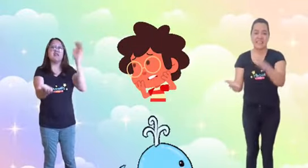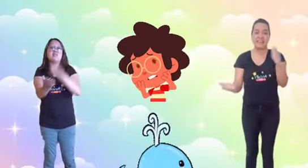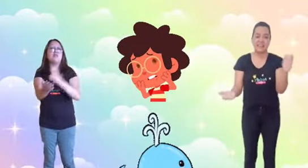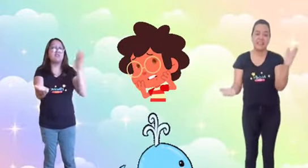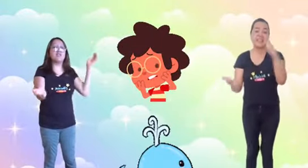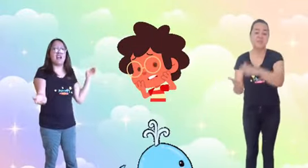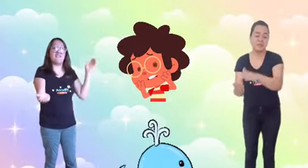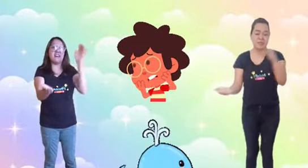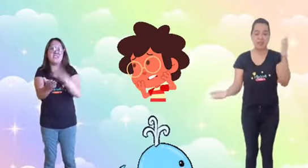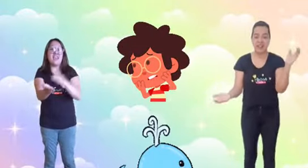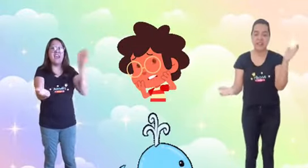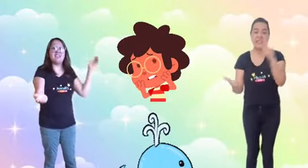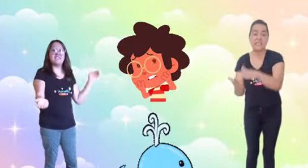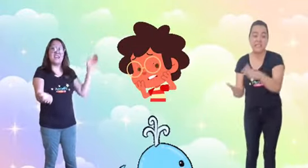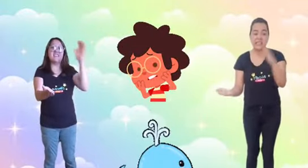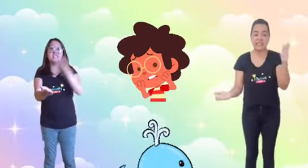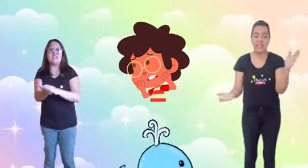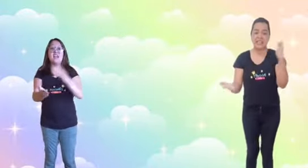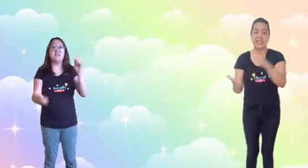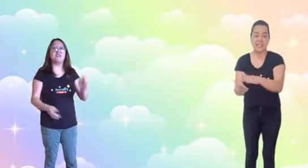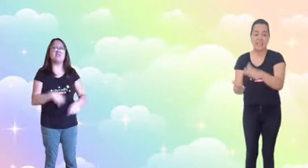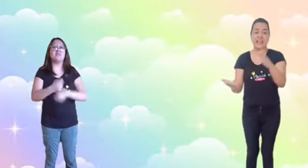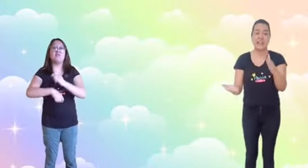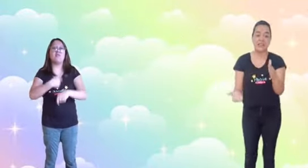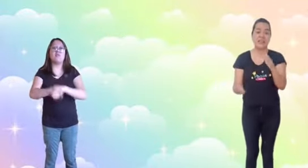atrapó, y una vallete llena lo atrapó,